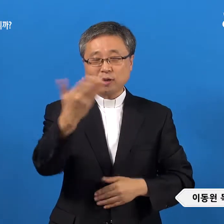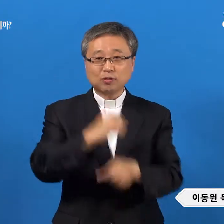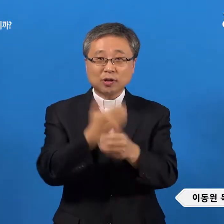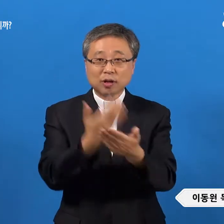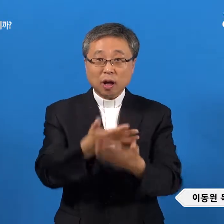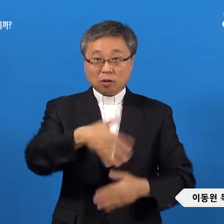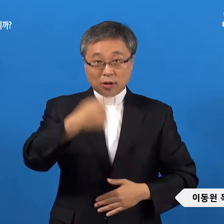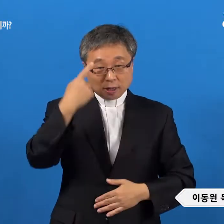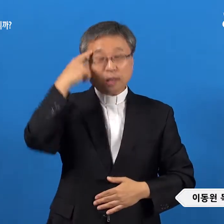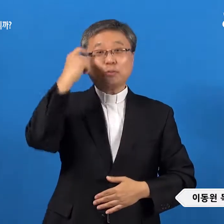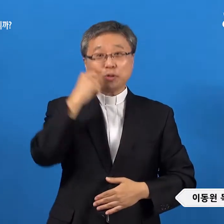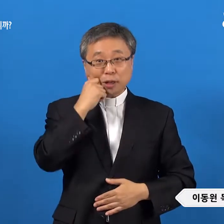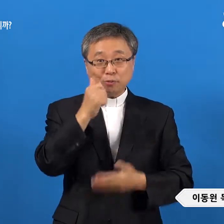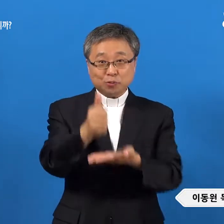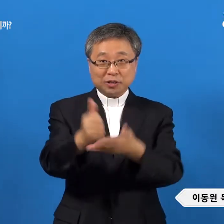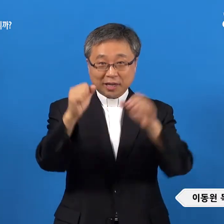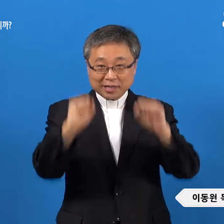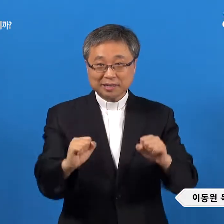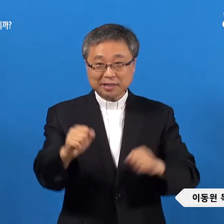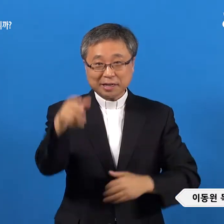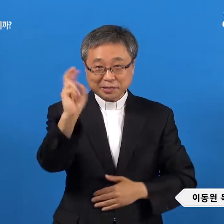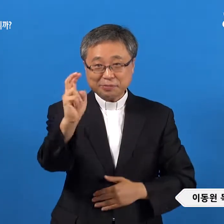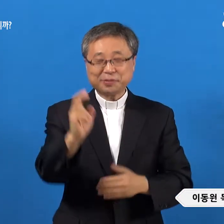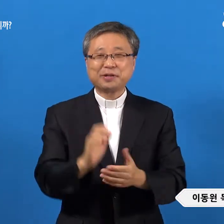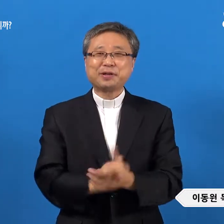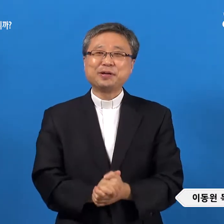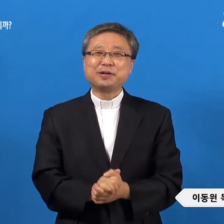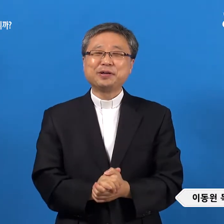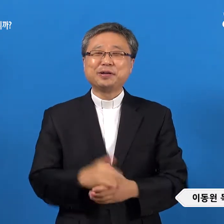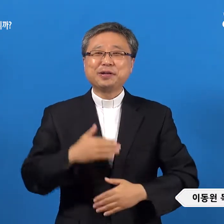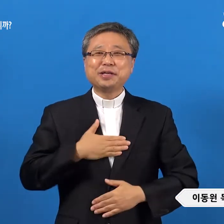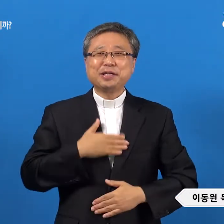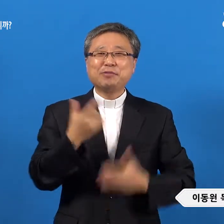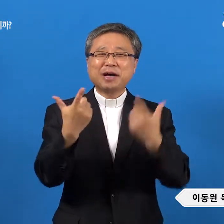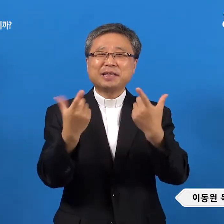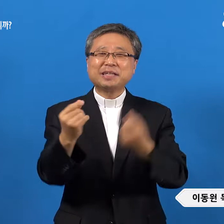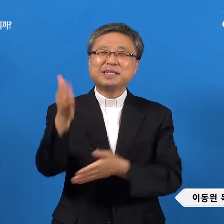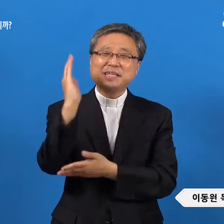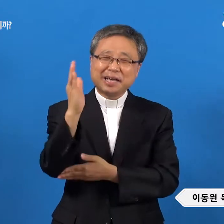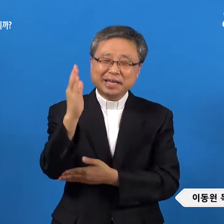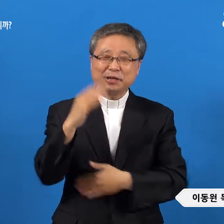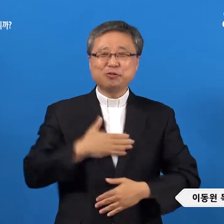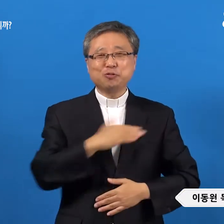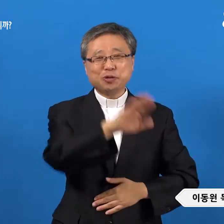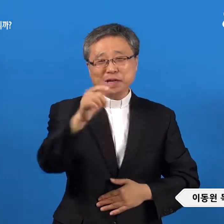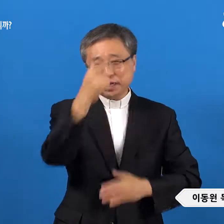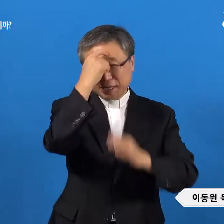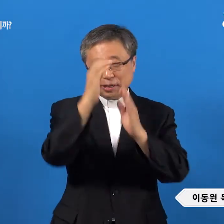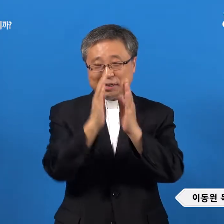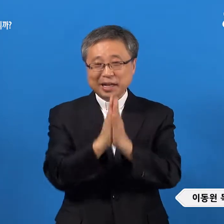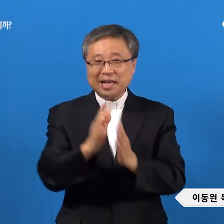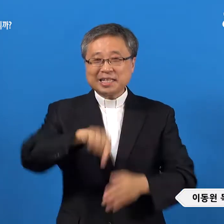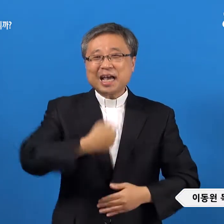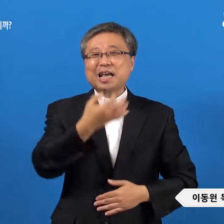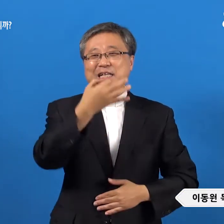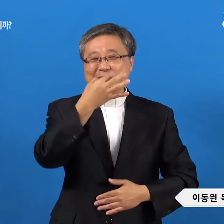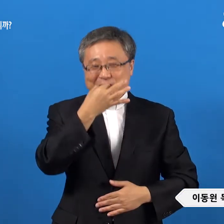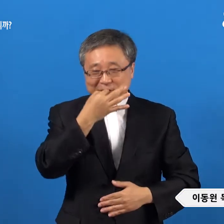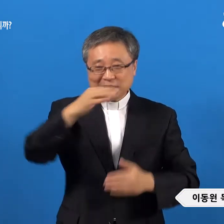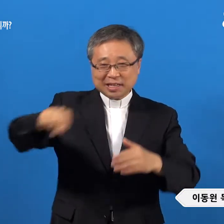아직도 깨닫지 못하신 분이 계신 것 같아요. 네. 이 에피소드는 우리의 기도가 이기적 영역을